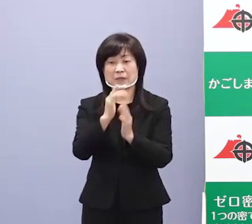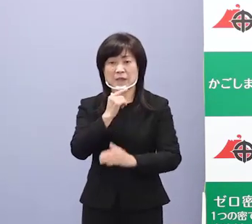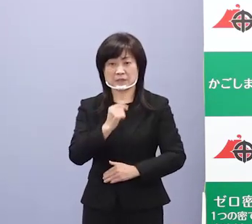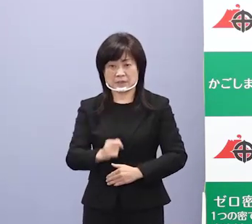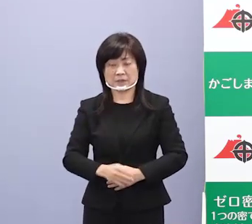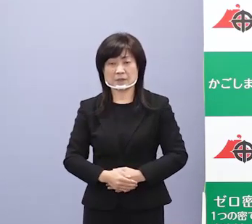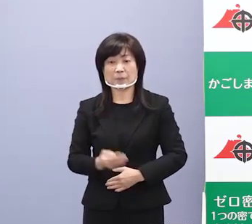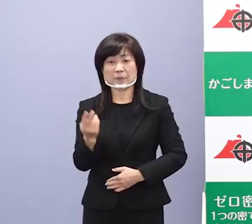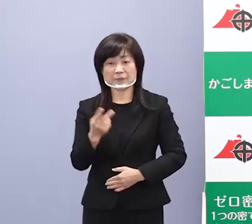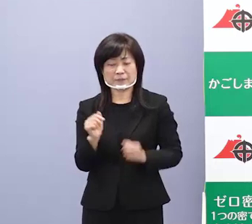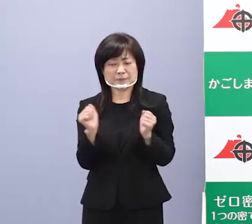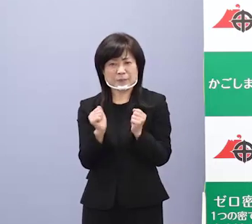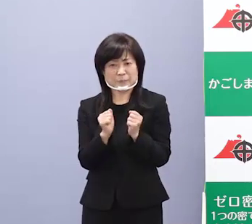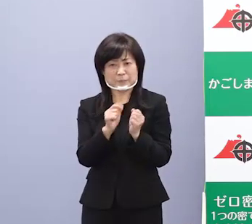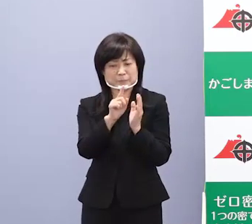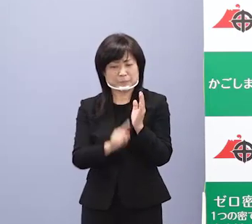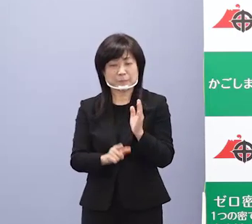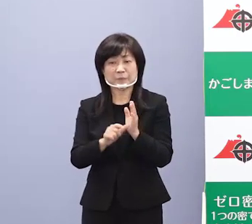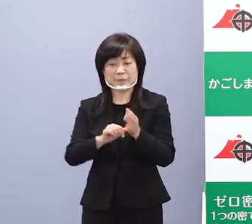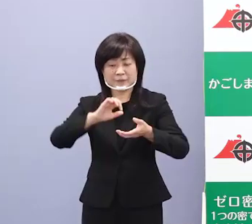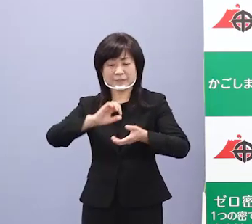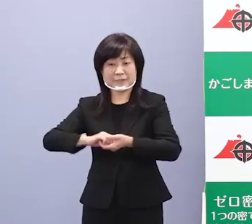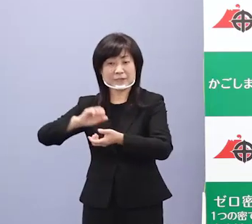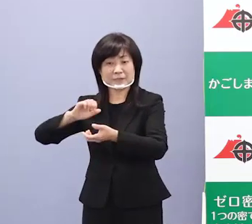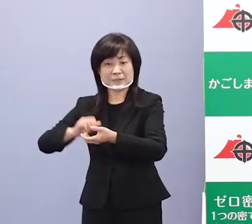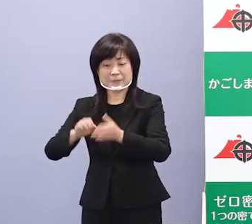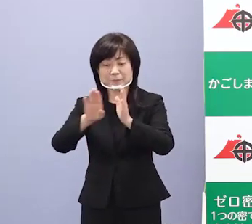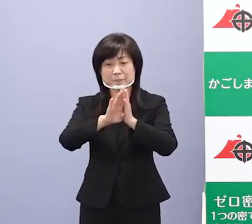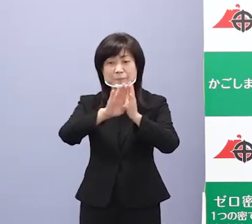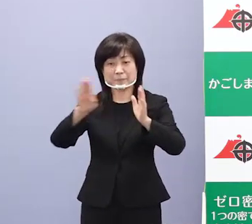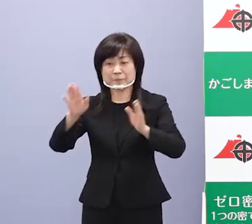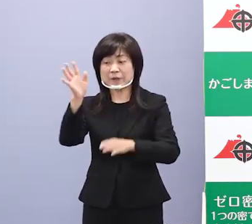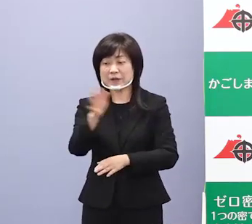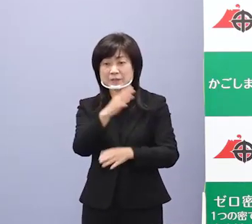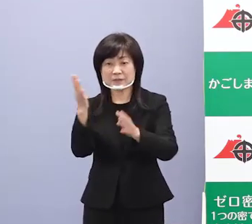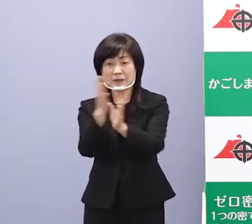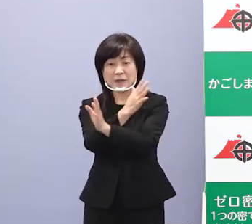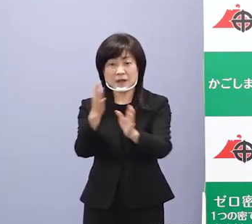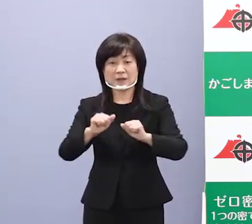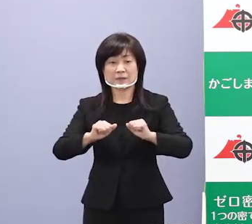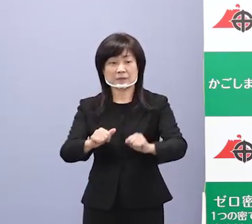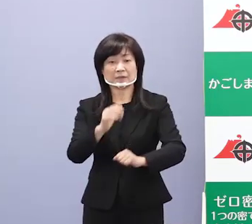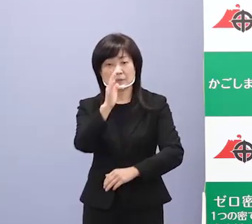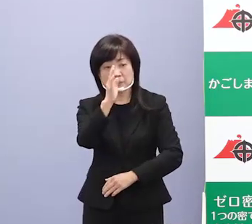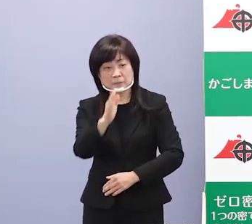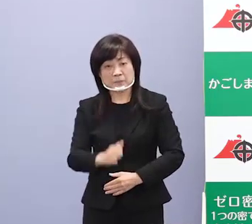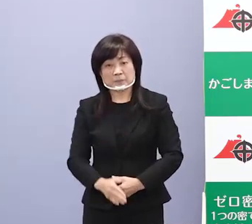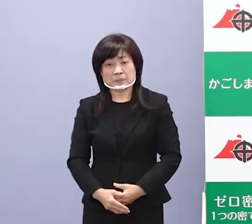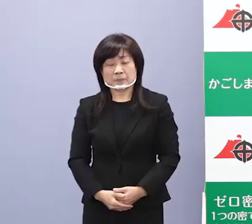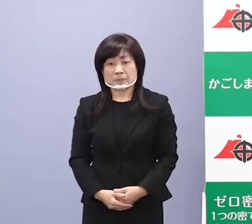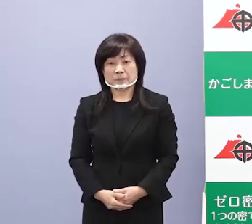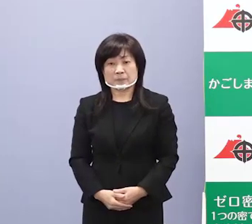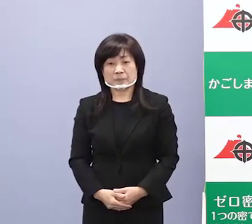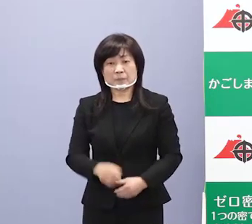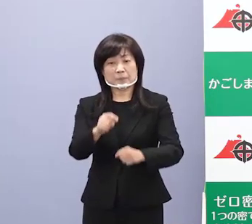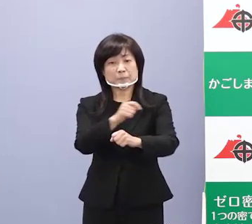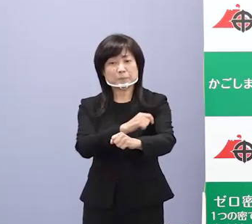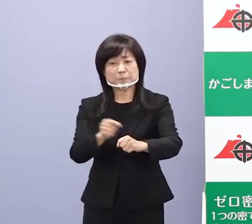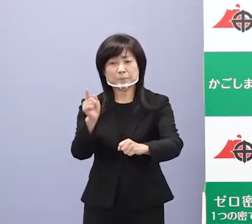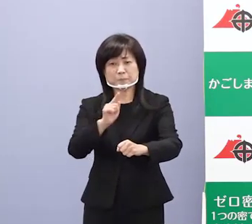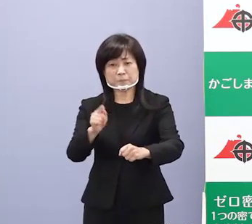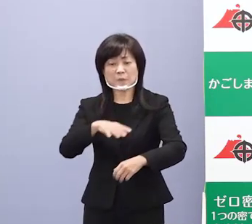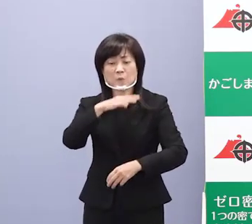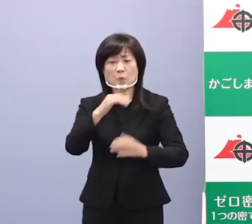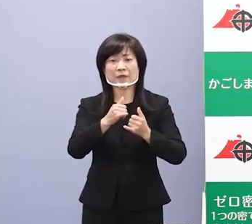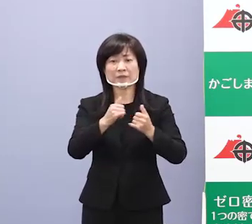また寒い冬でも定期的に換気を行うことをお願いいたします。特に高